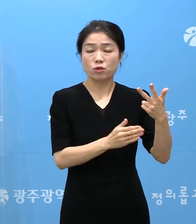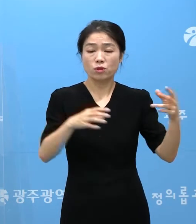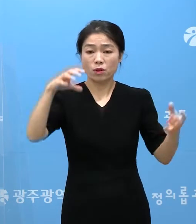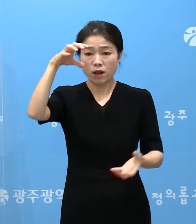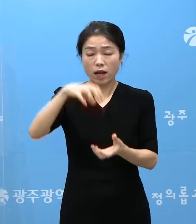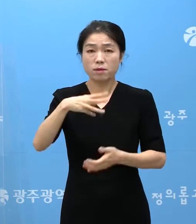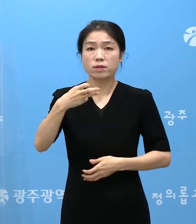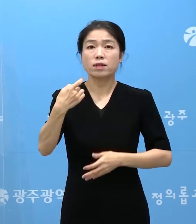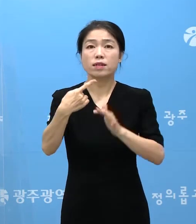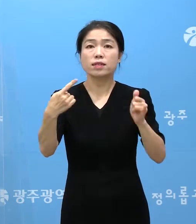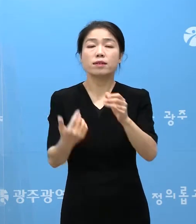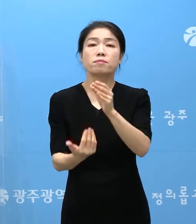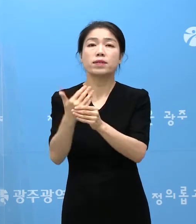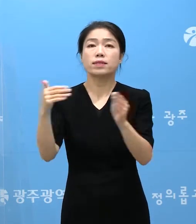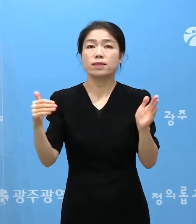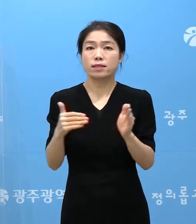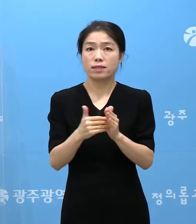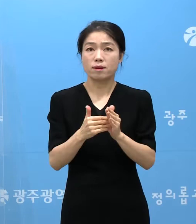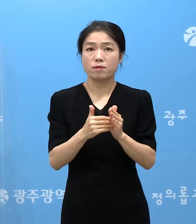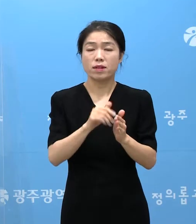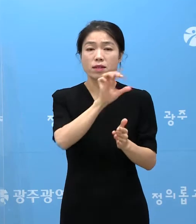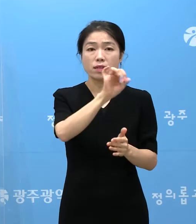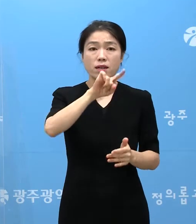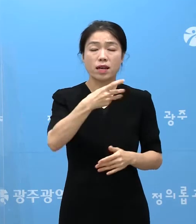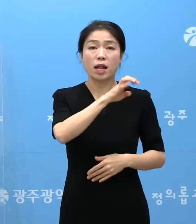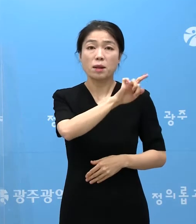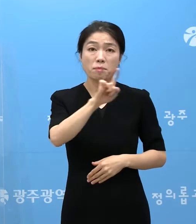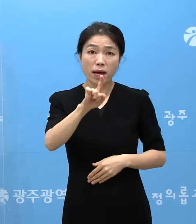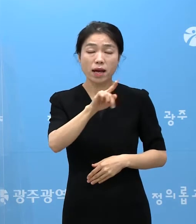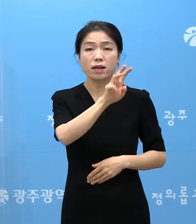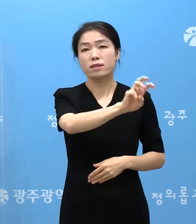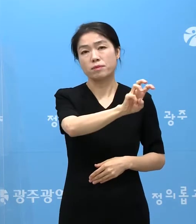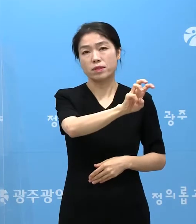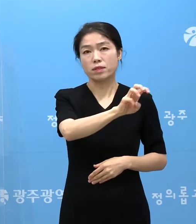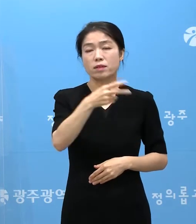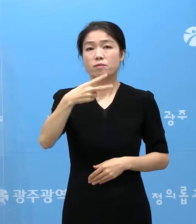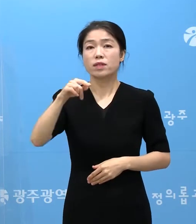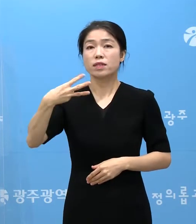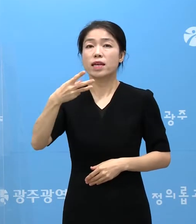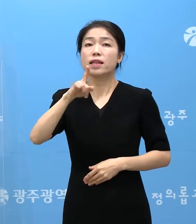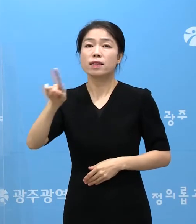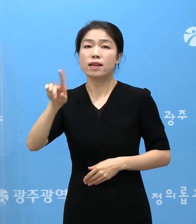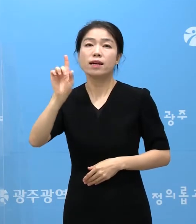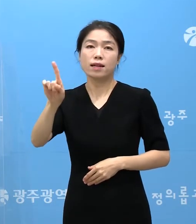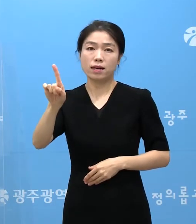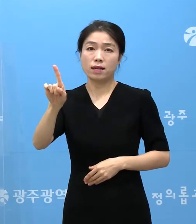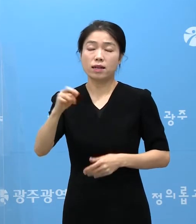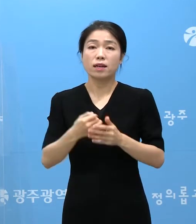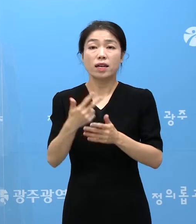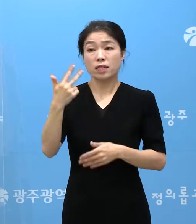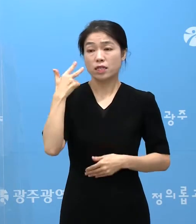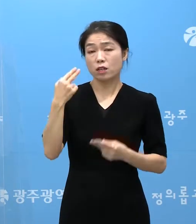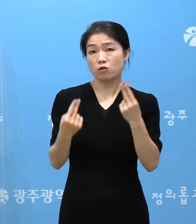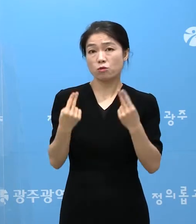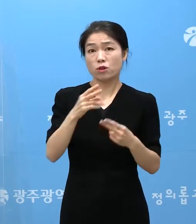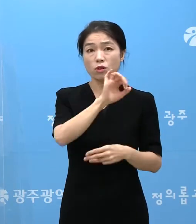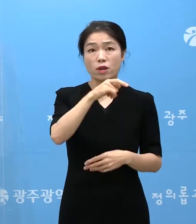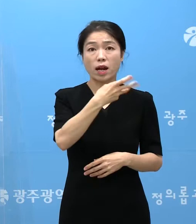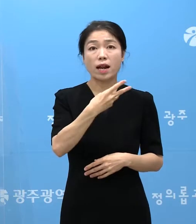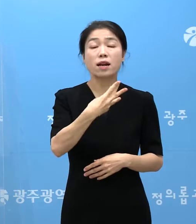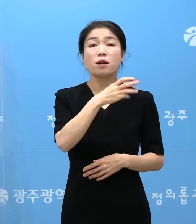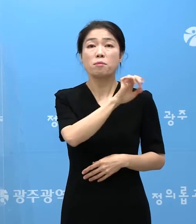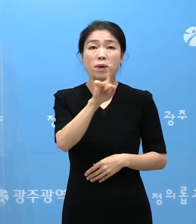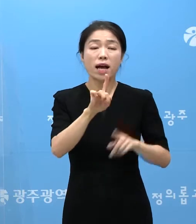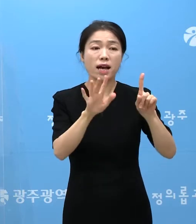총 31분이 발생했습니다. 알파 변이가 30분, 델타 변이가 1분으로 지난주 대비 알파